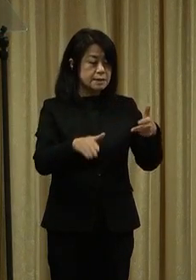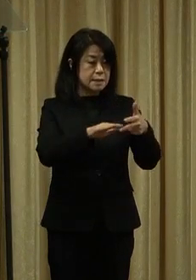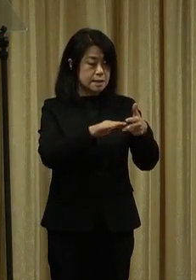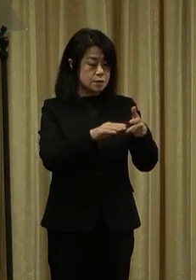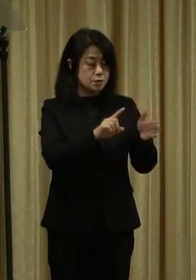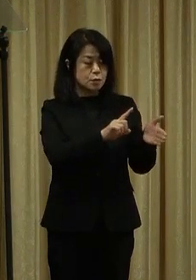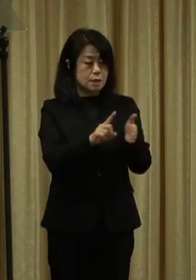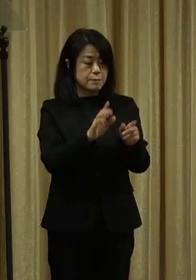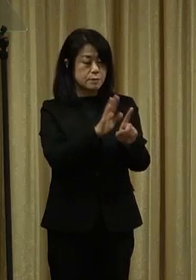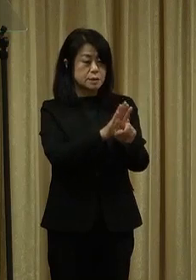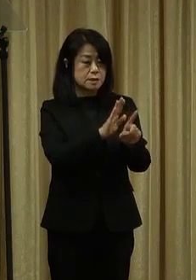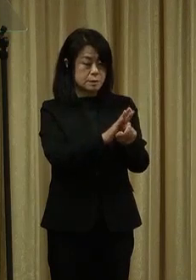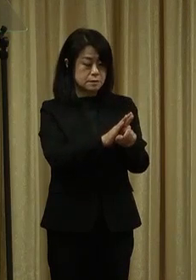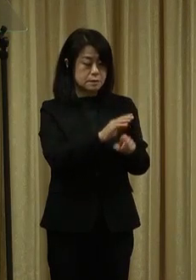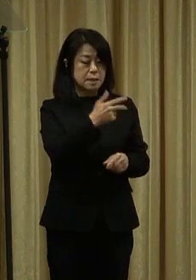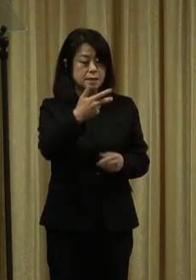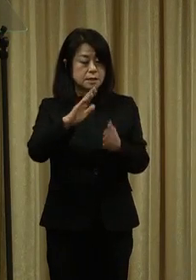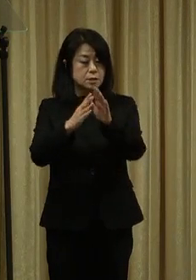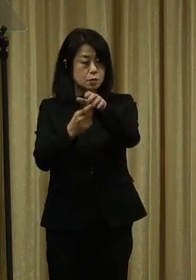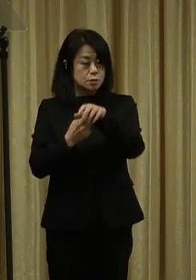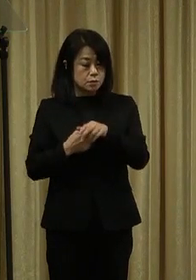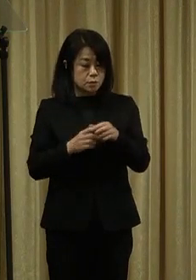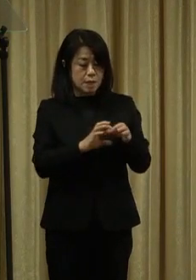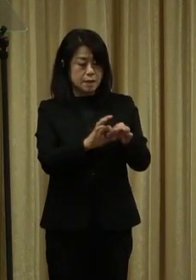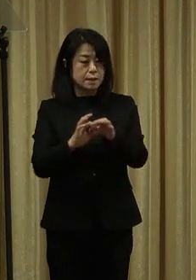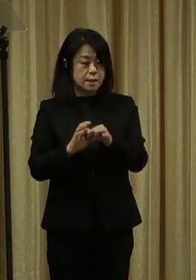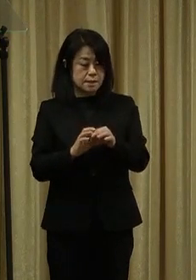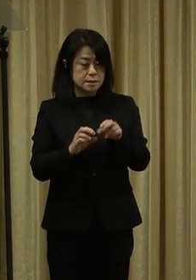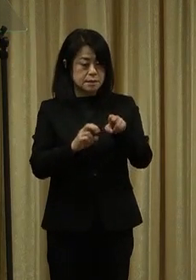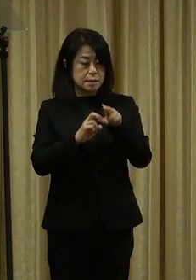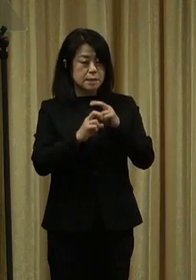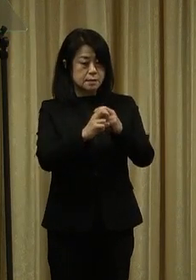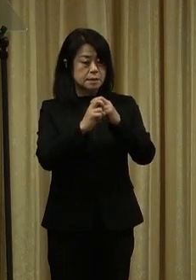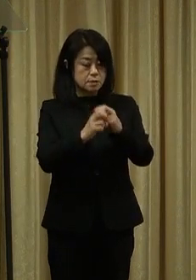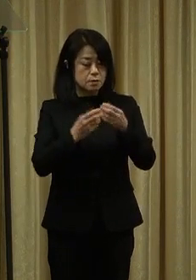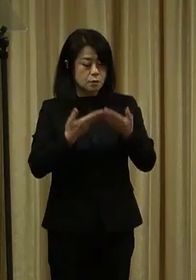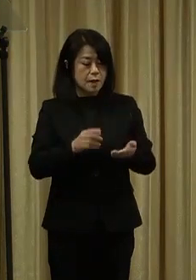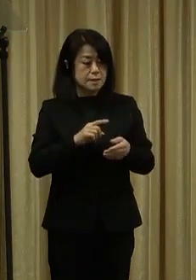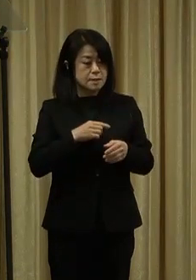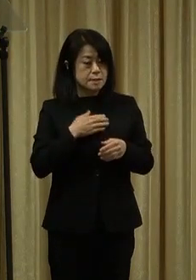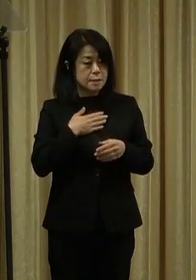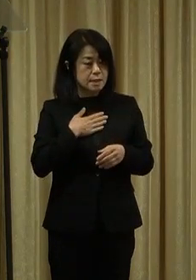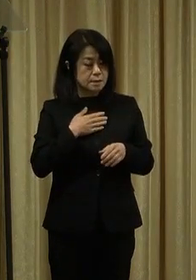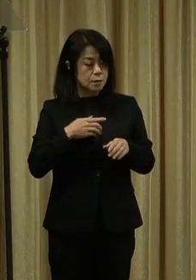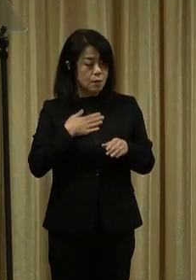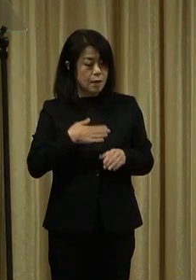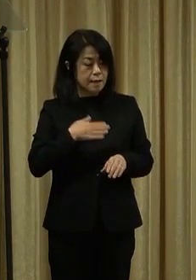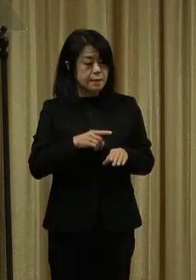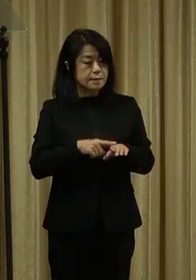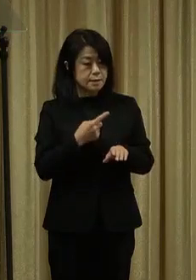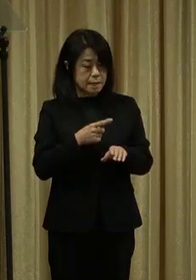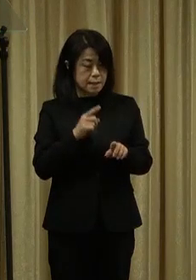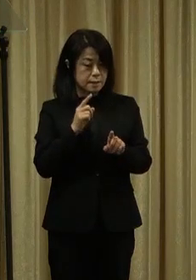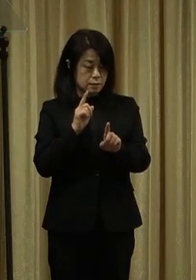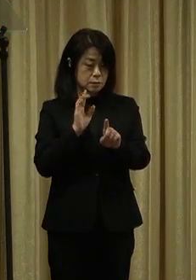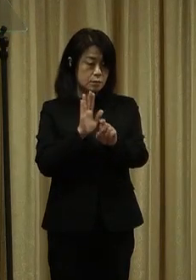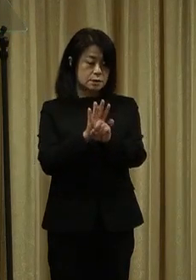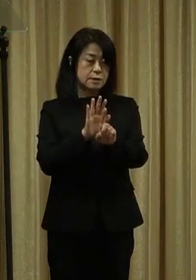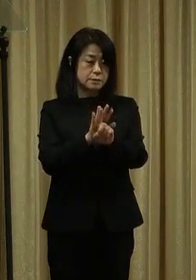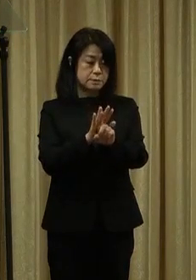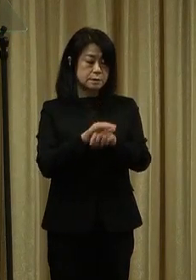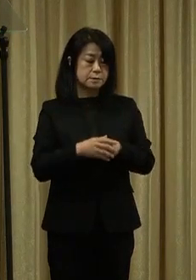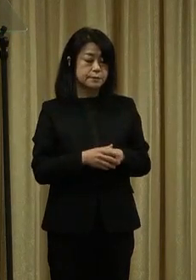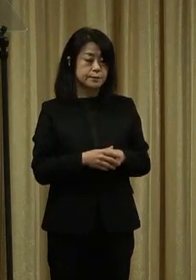支援します。また市町村と連携し、鉄道の安全性と快適性の向上に向けて支援してまいります